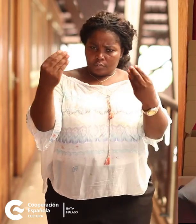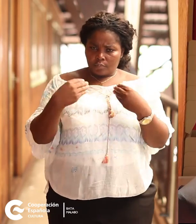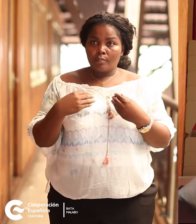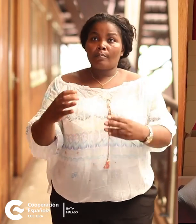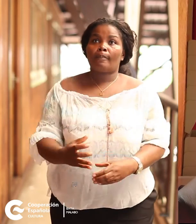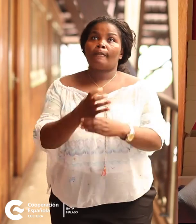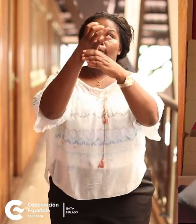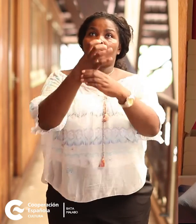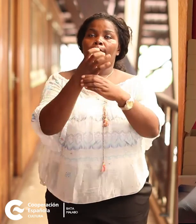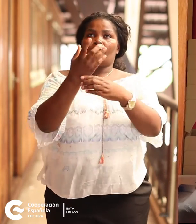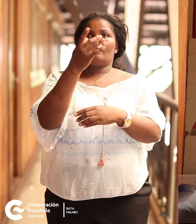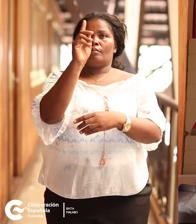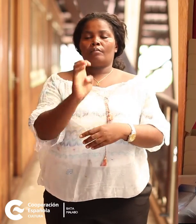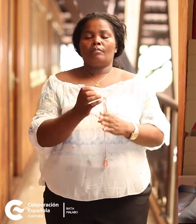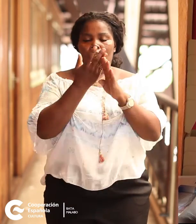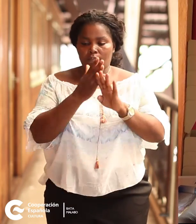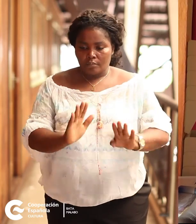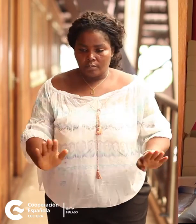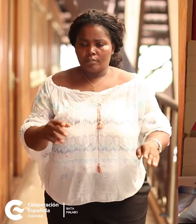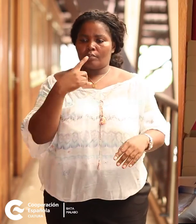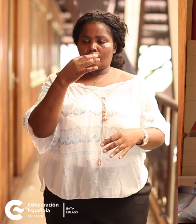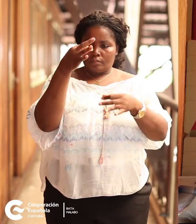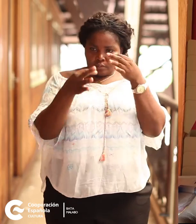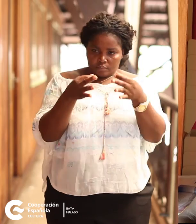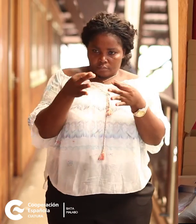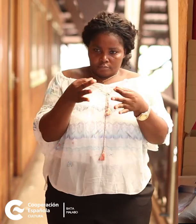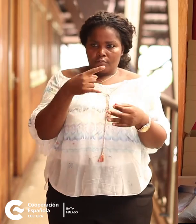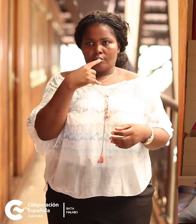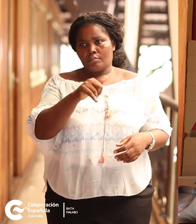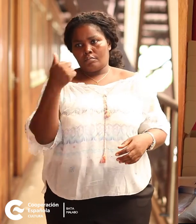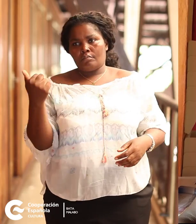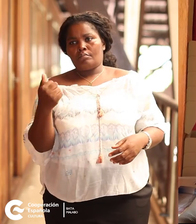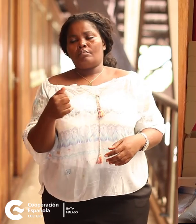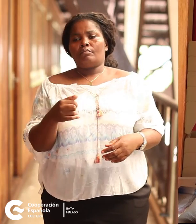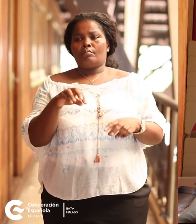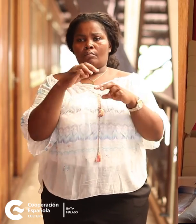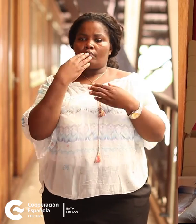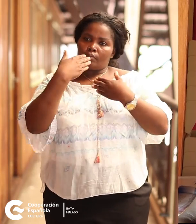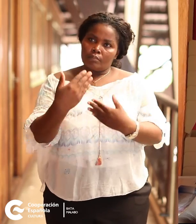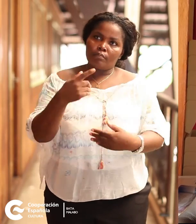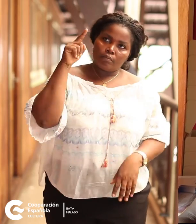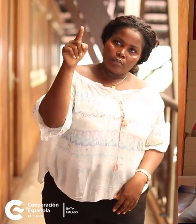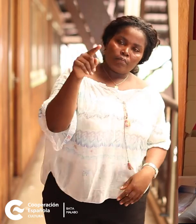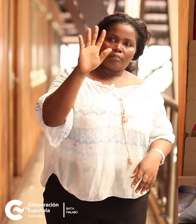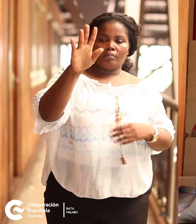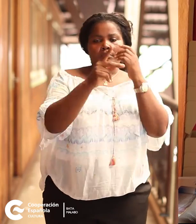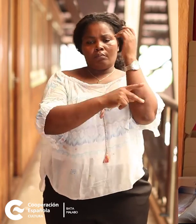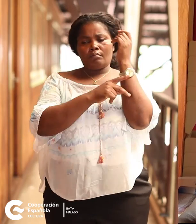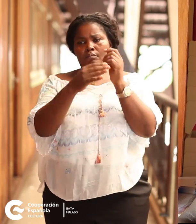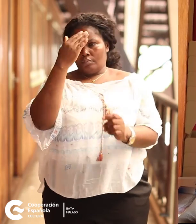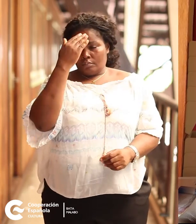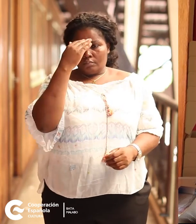Recibió el Premio Nobel de la Paz por luchar por la justicia de aquel modo. Gracias a él, su